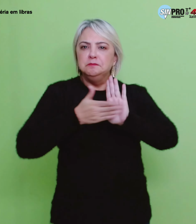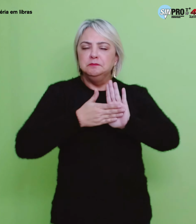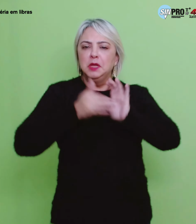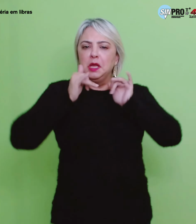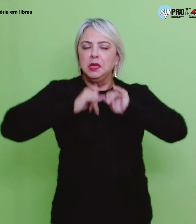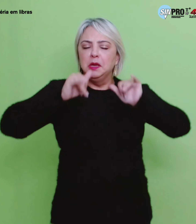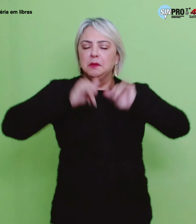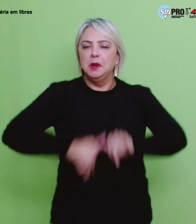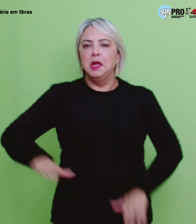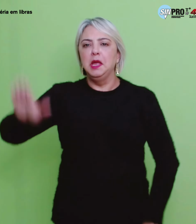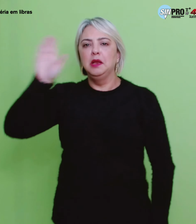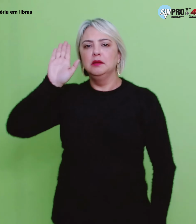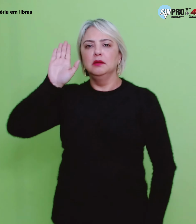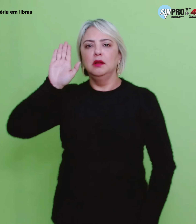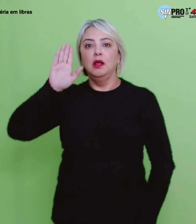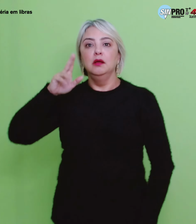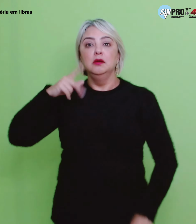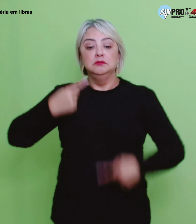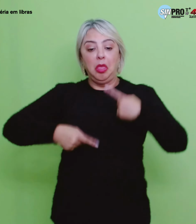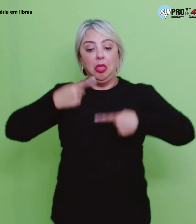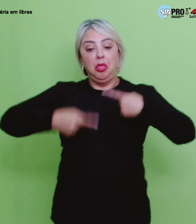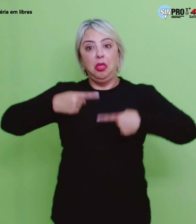campanhas eleitorais de candidatos políticos.